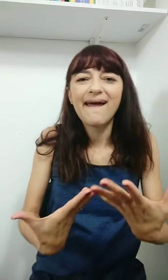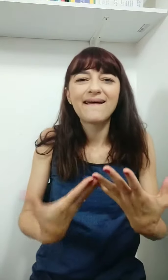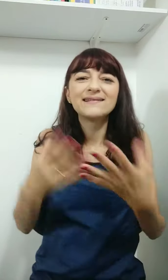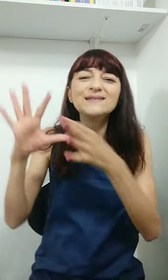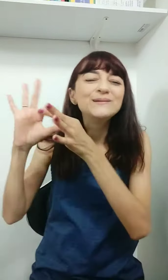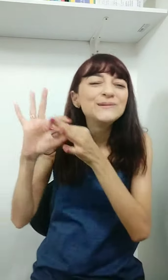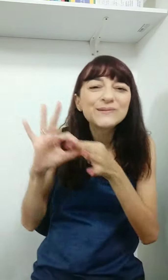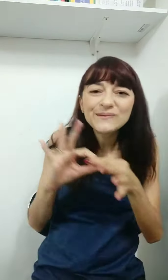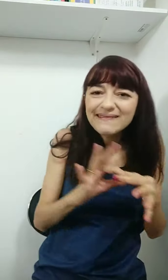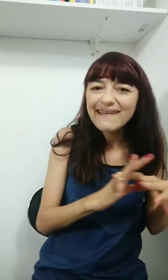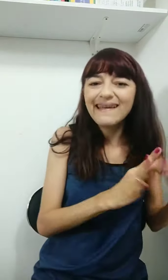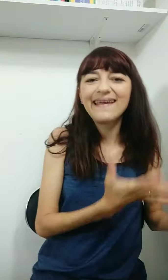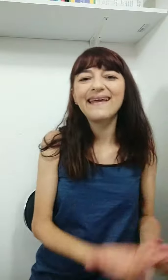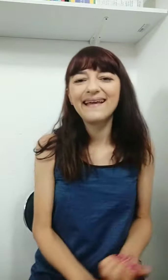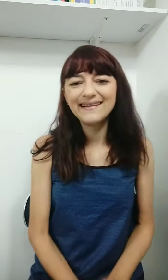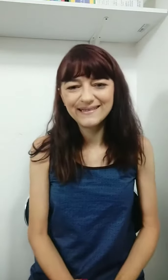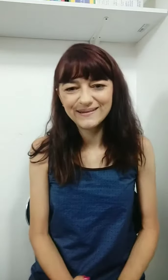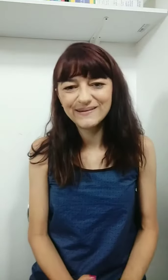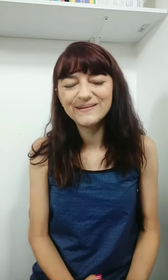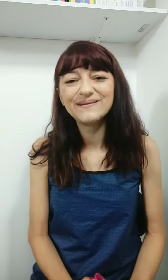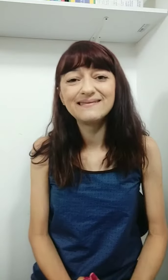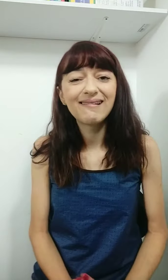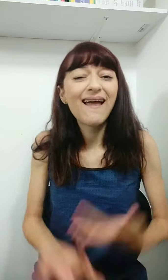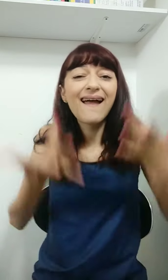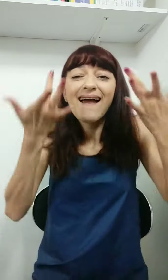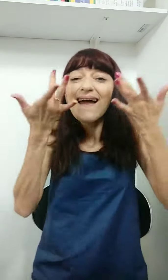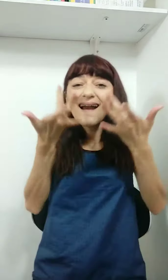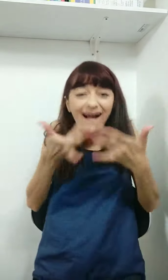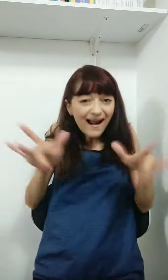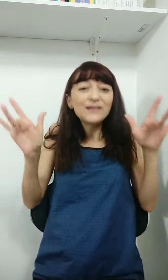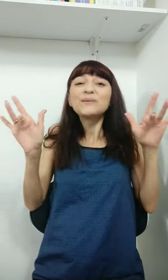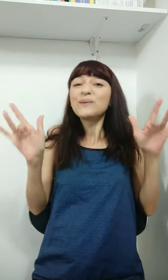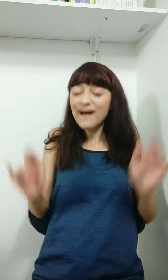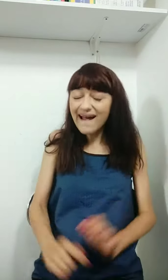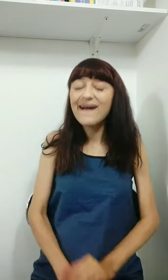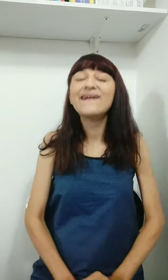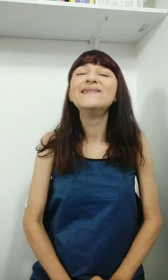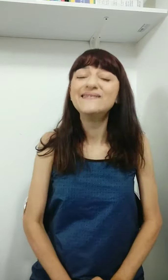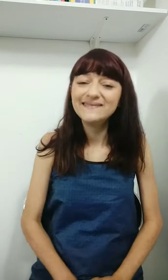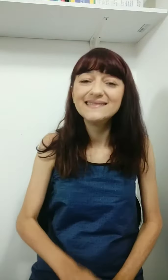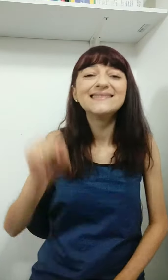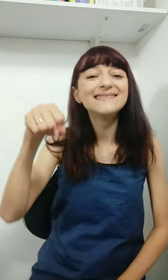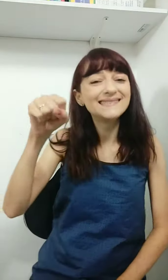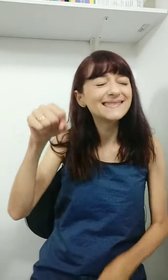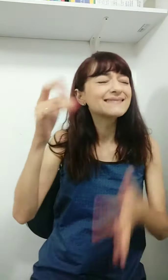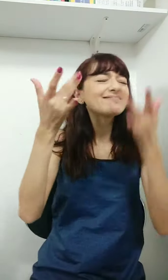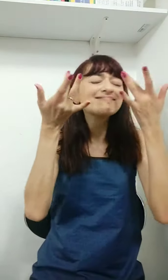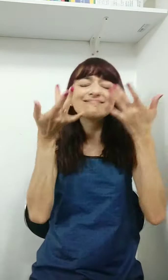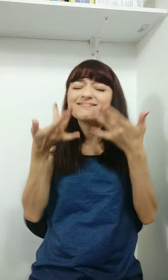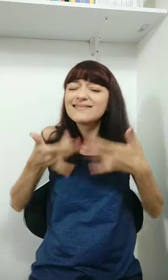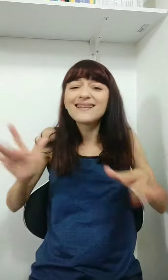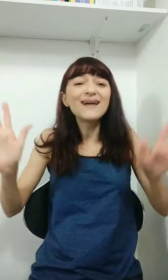porque eles sinalizam de forma natural quando eles estão conversando, quando eles estão gravando vídeos. Então vocês conseguem perceber